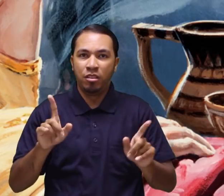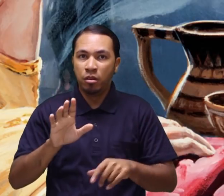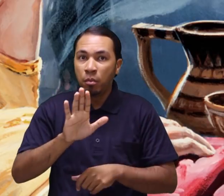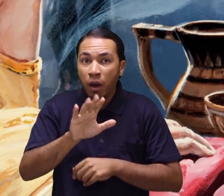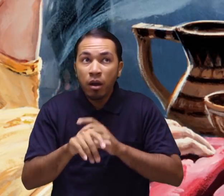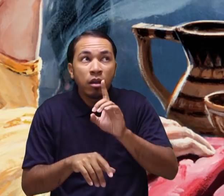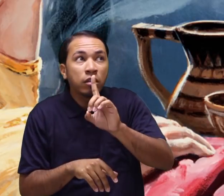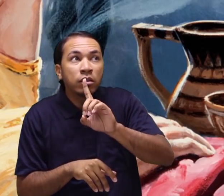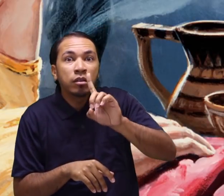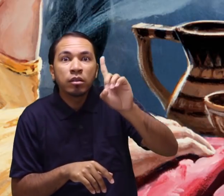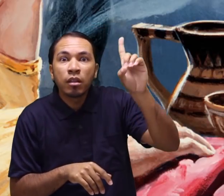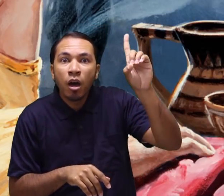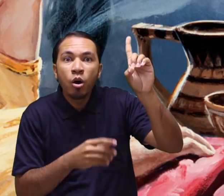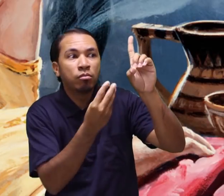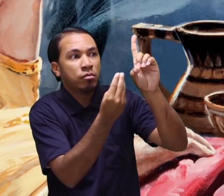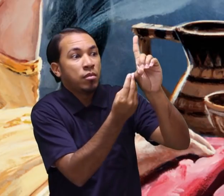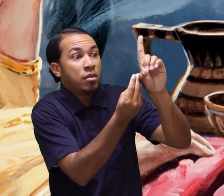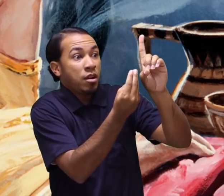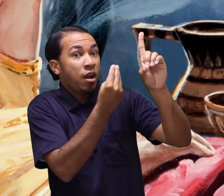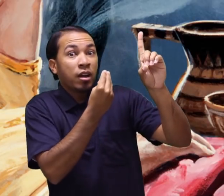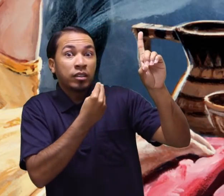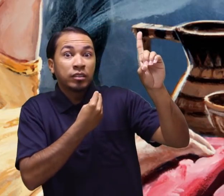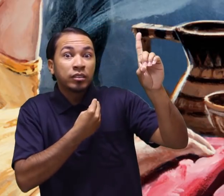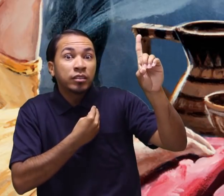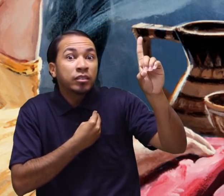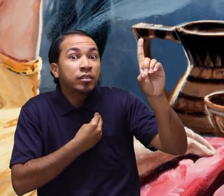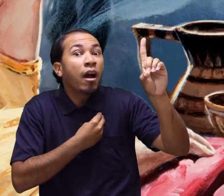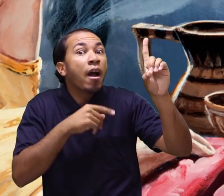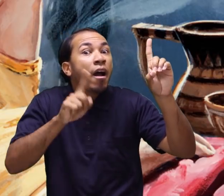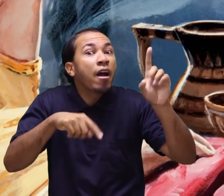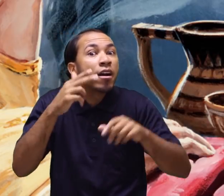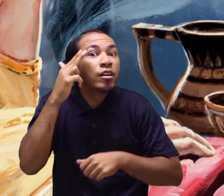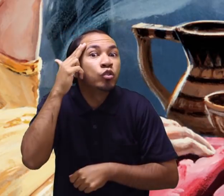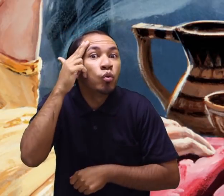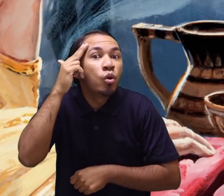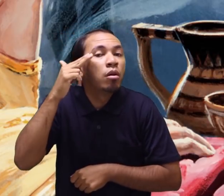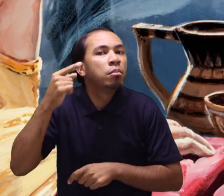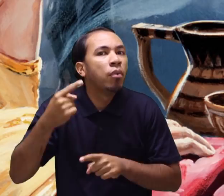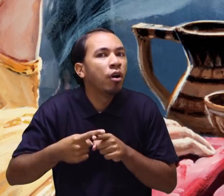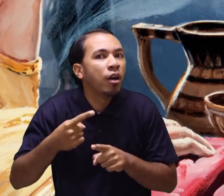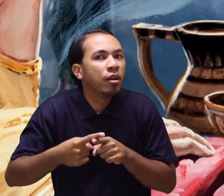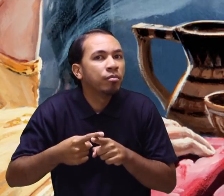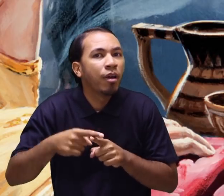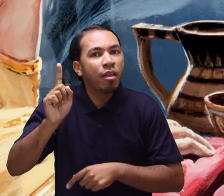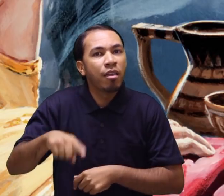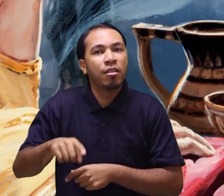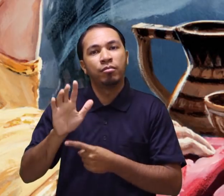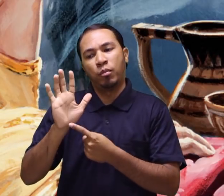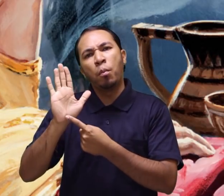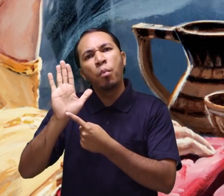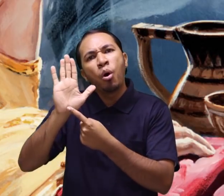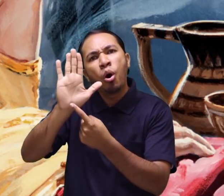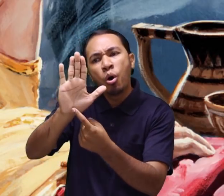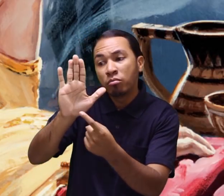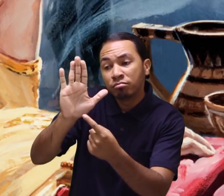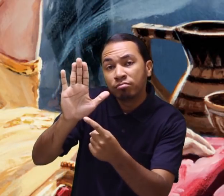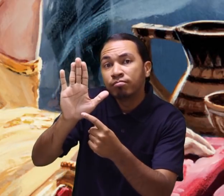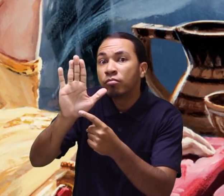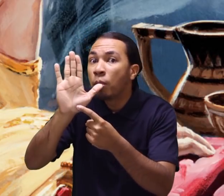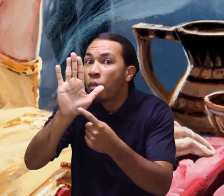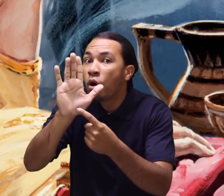Mas não é nada disso que o sonho significa. Deus deu um sonho ao rei